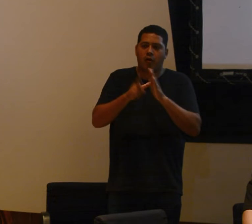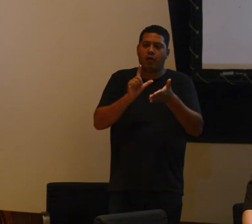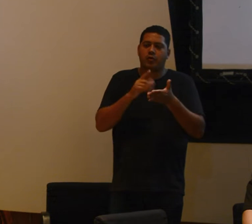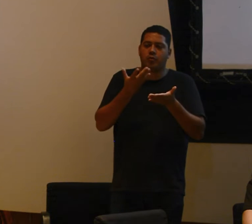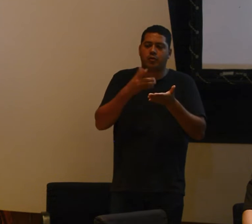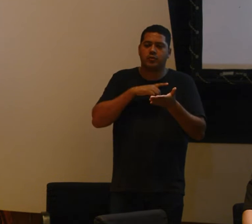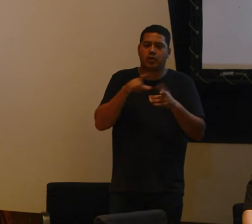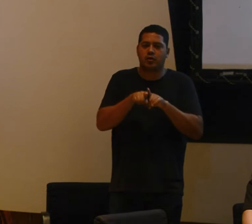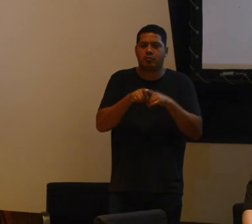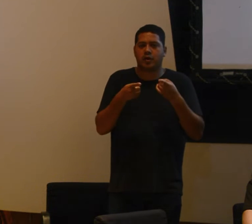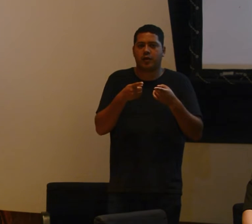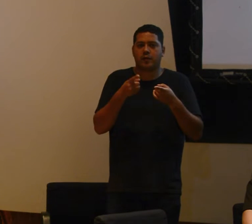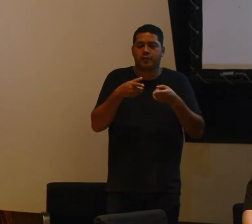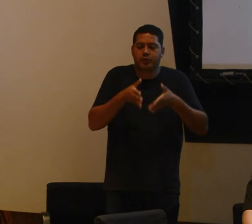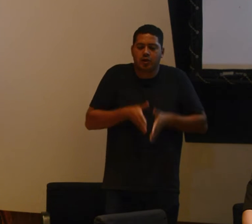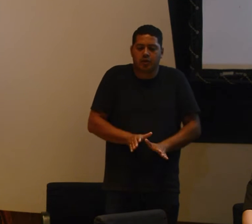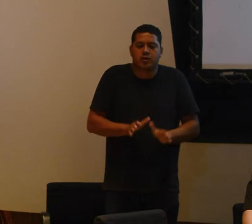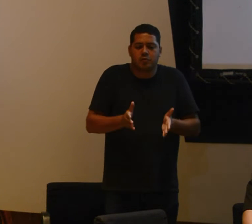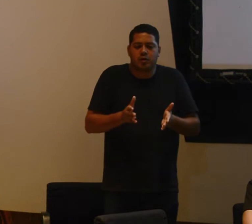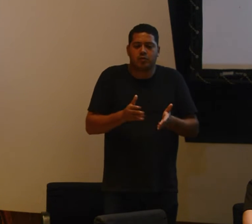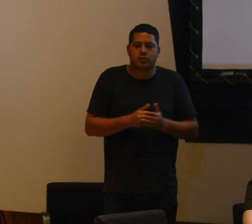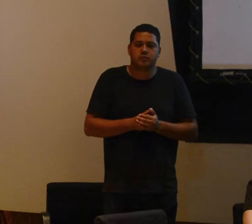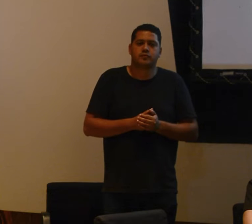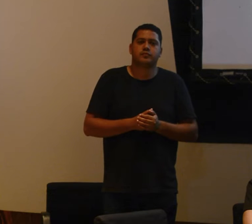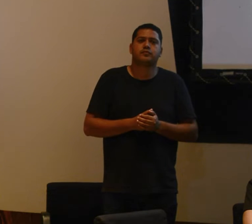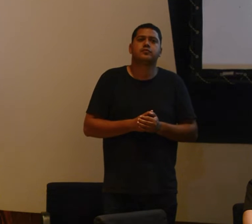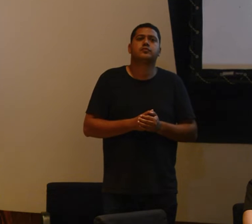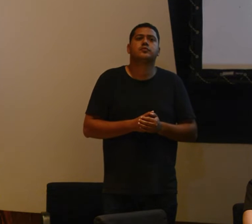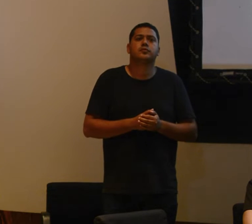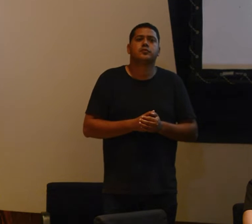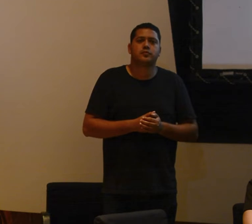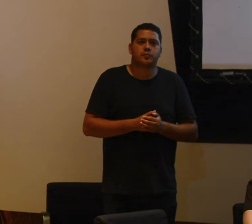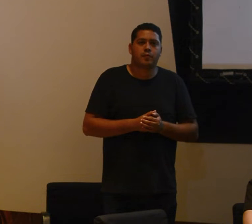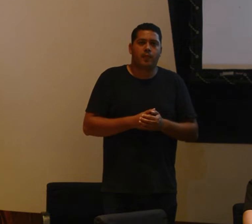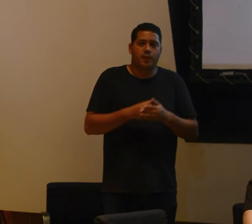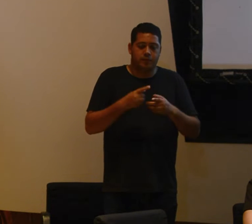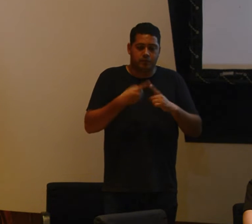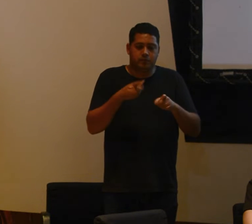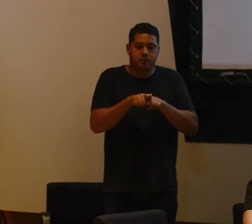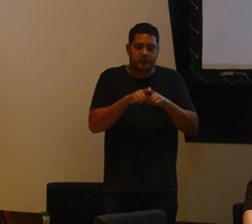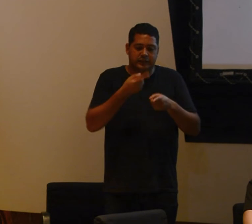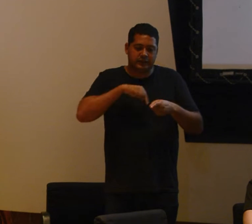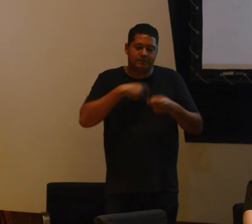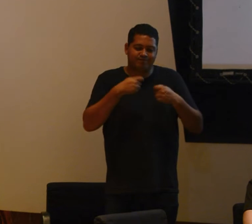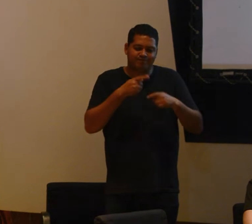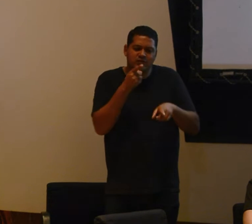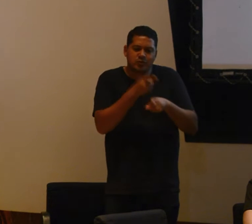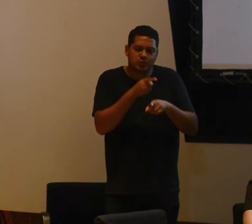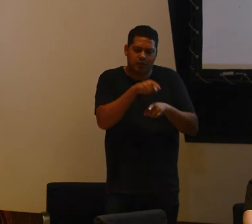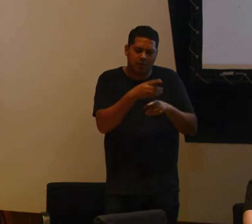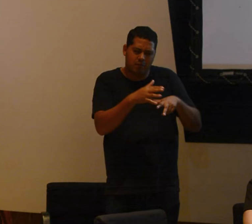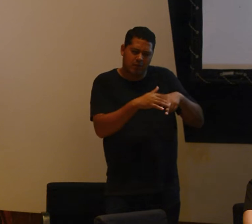realiza a triagem auditiva neonatal. Só que precisamos realmente identificar aquele paciente, ele tem a